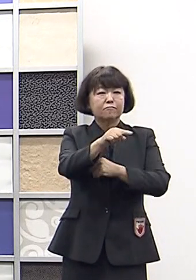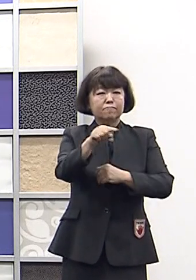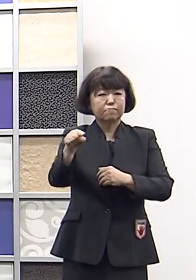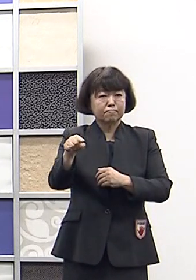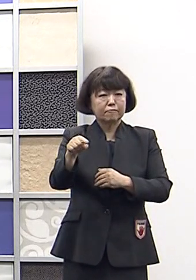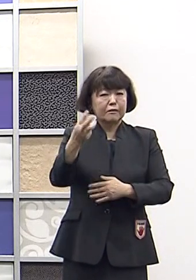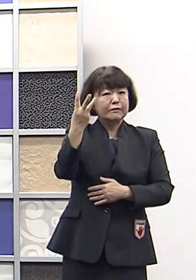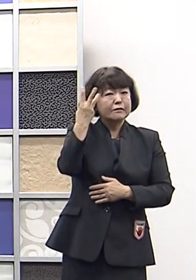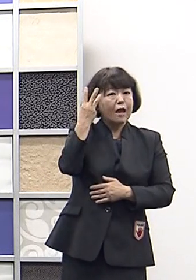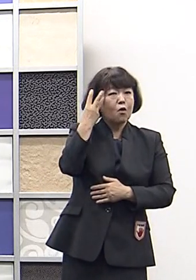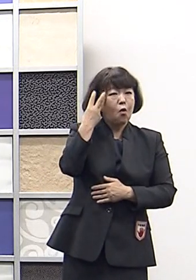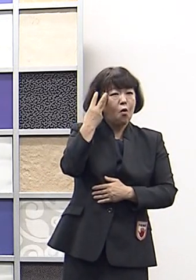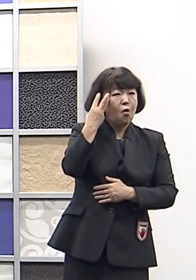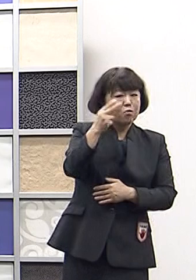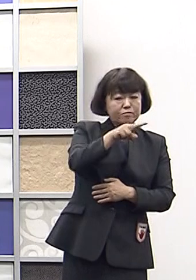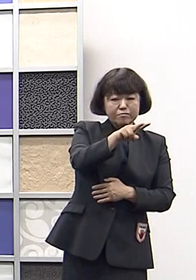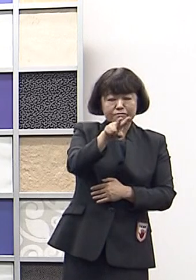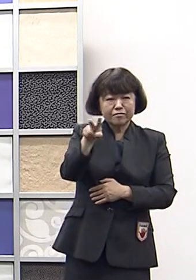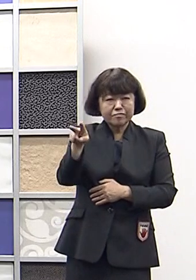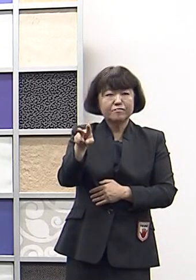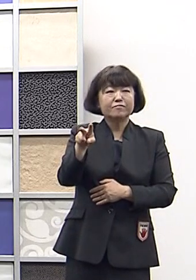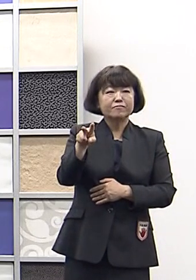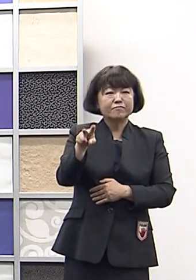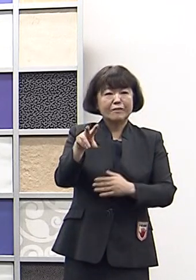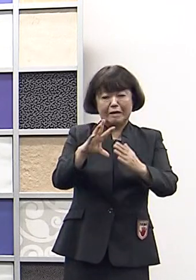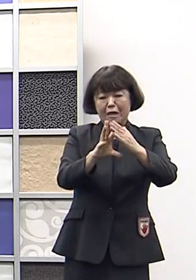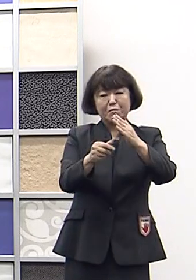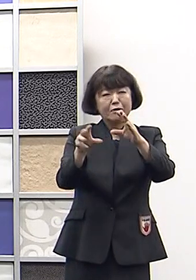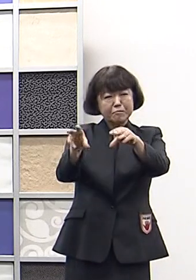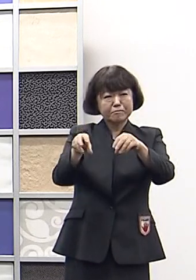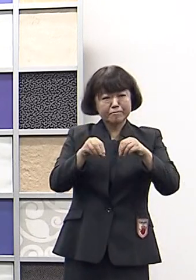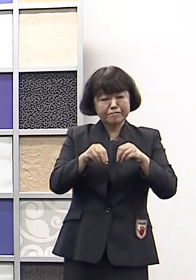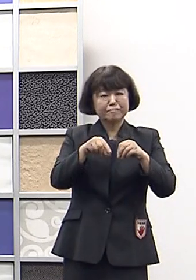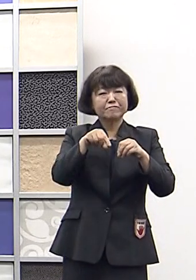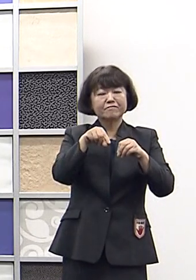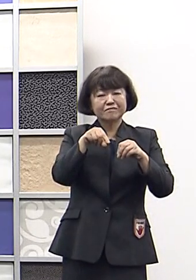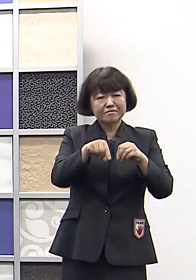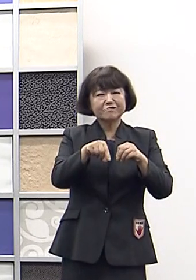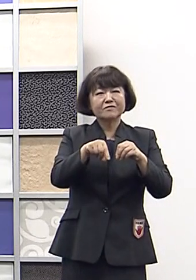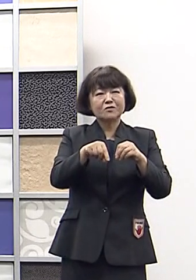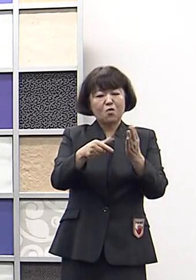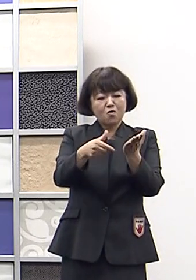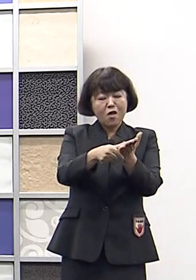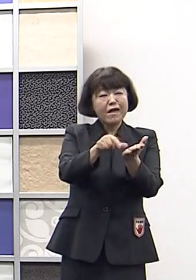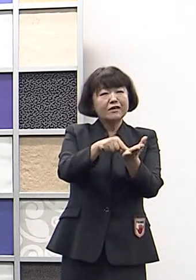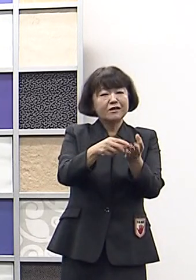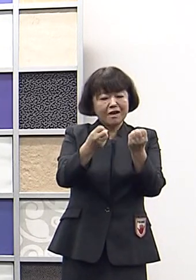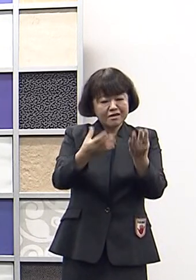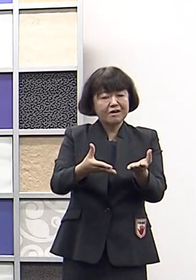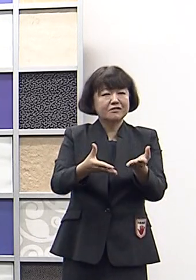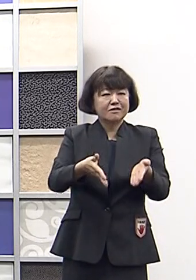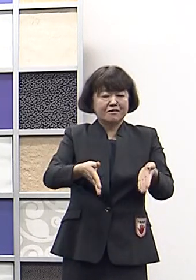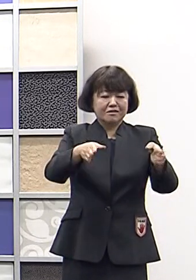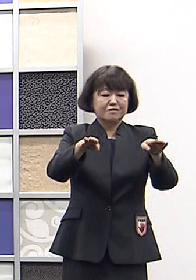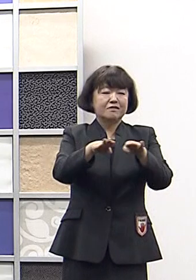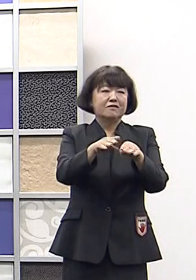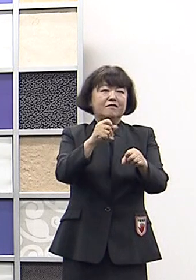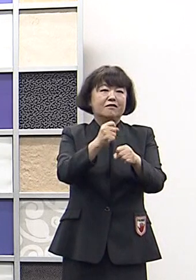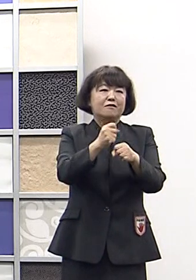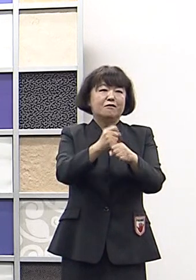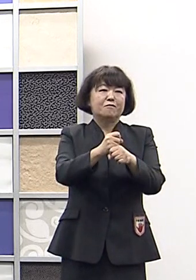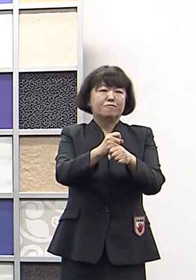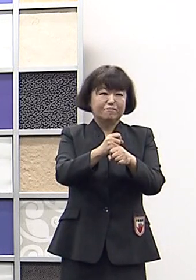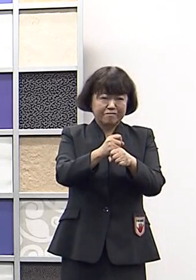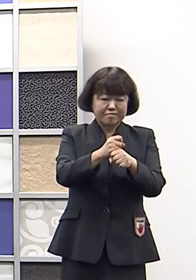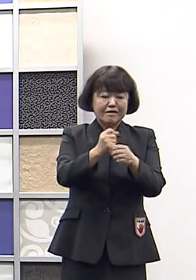、その蓄積された知見というものをですね、山梨県駅では十二分に、活用させていただきたいと思います。まあ、そういう意味からもタイミングが今申し